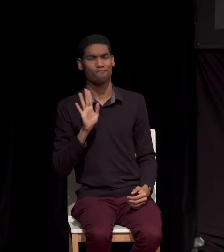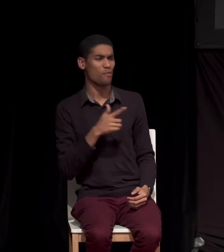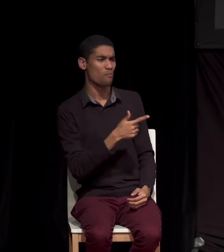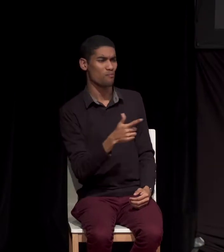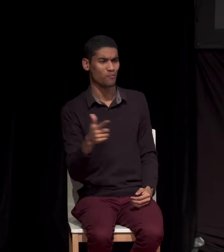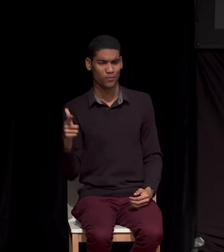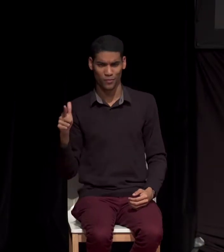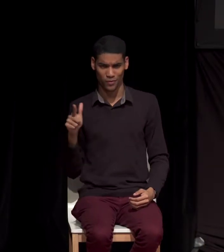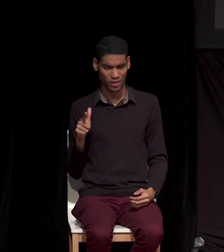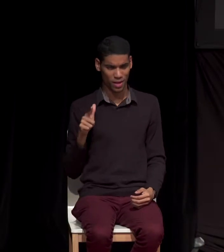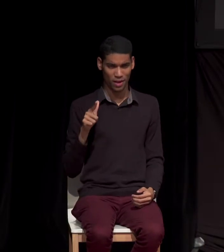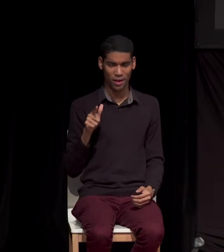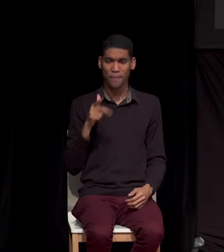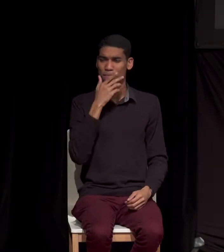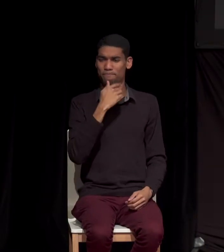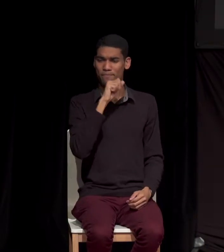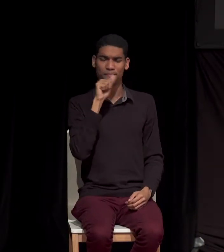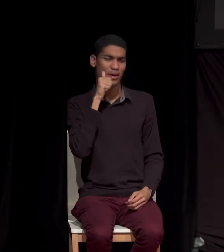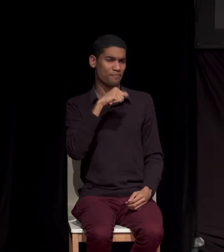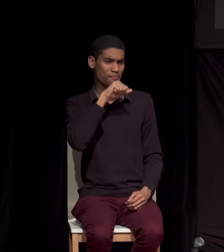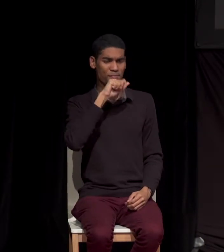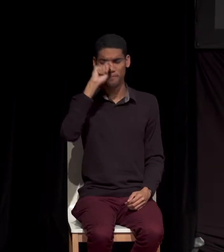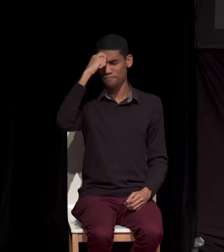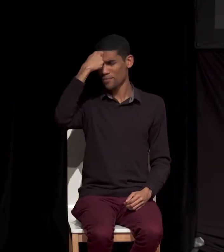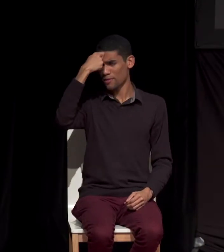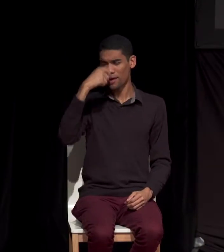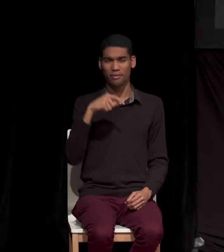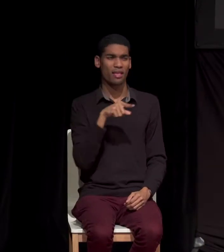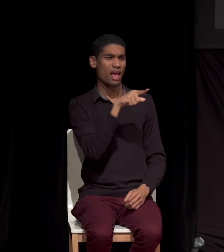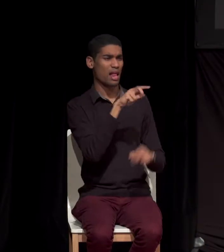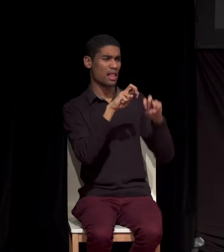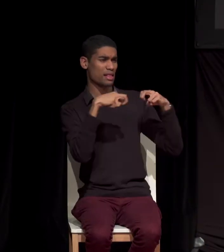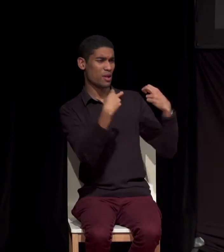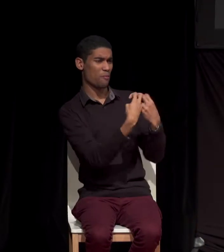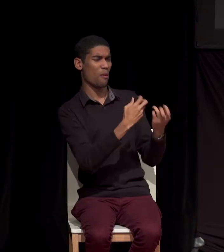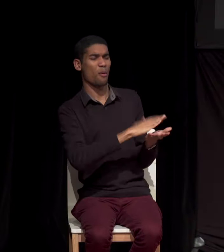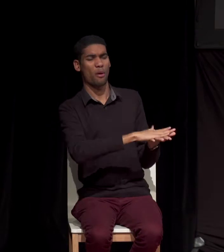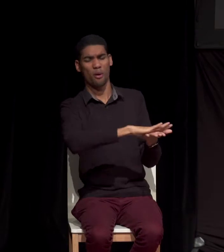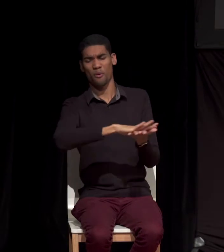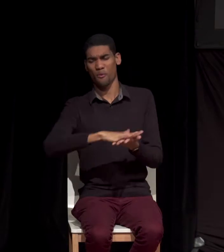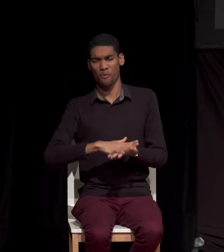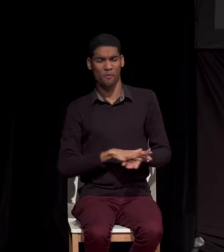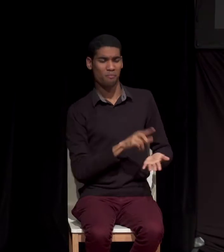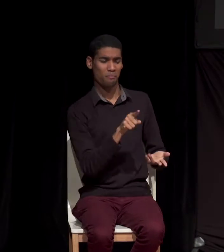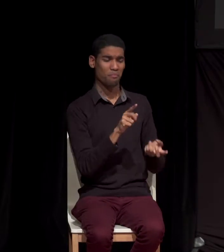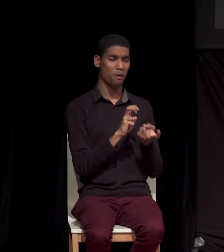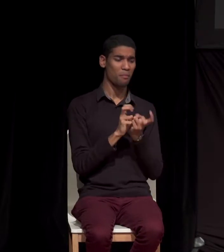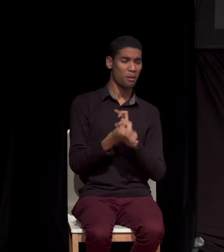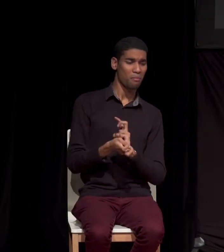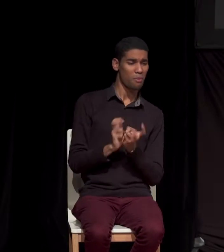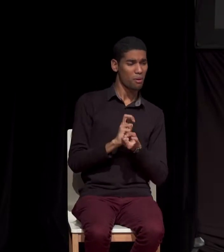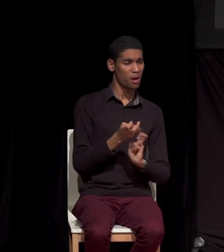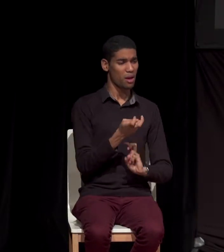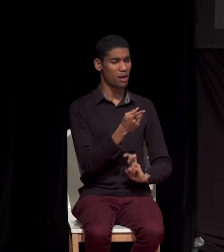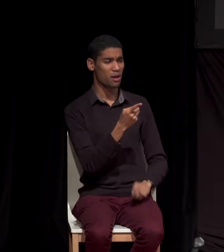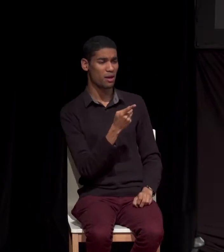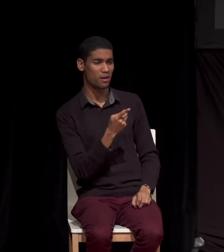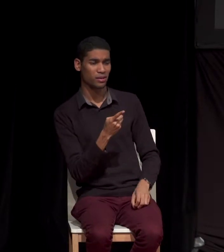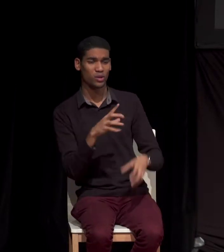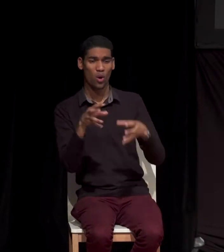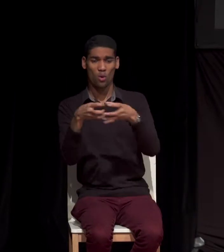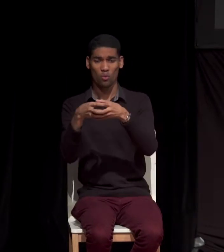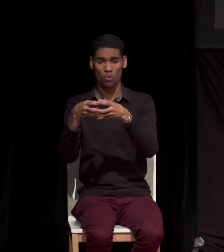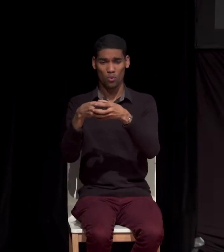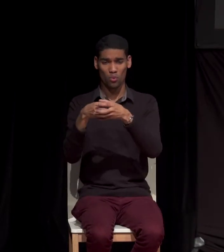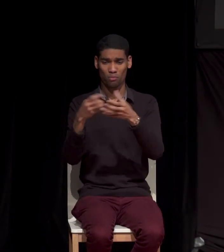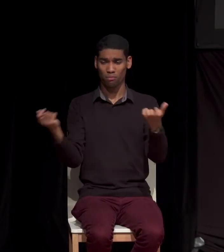dizer a verdade. Aí eu olho e falo, tem uma roda de samba, tem uma capoeira aqui, tem um grupo que